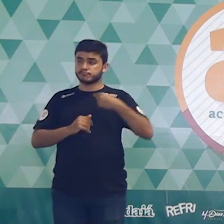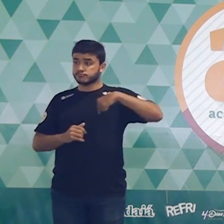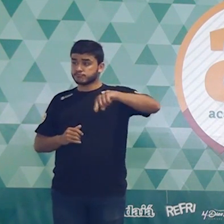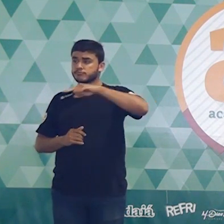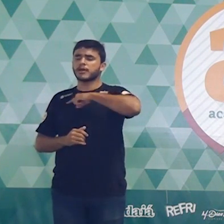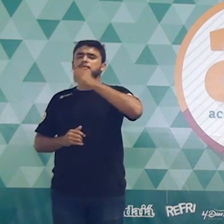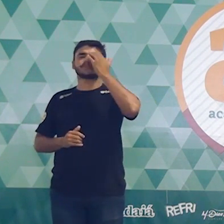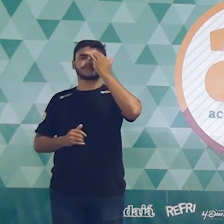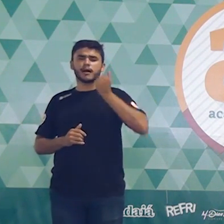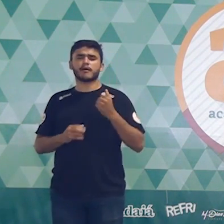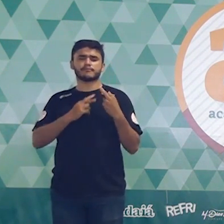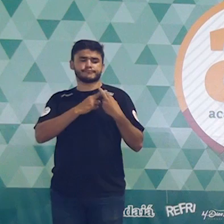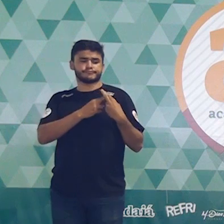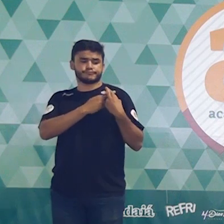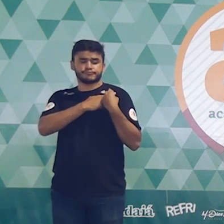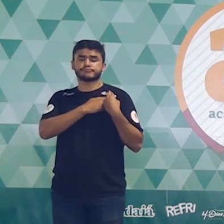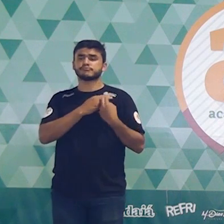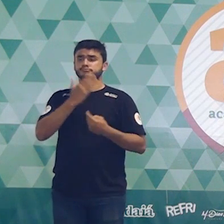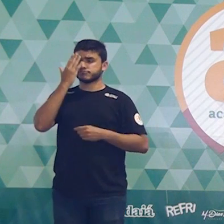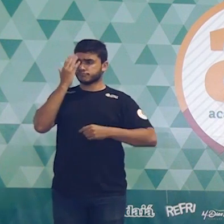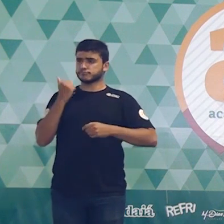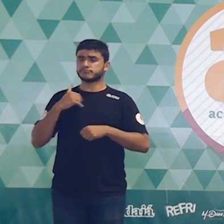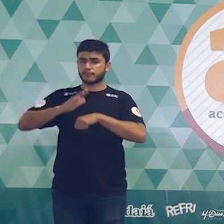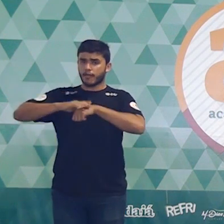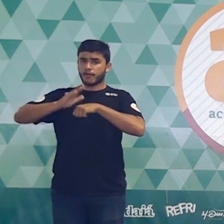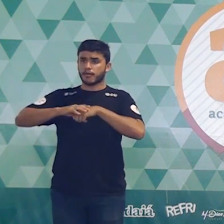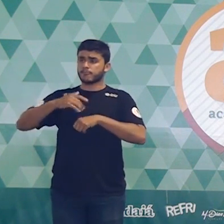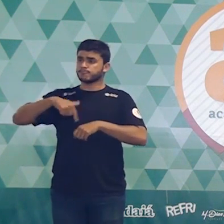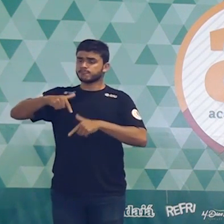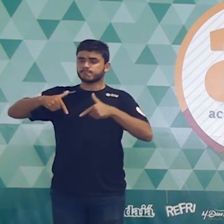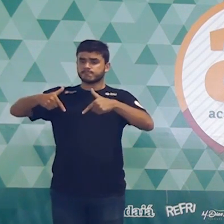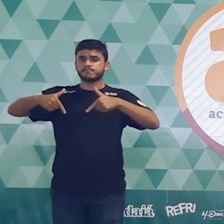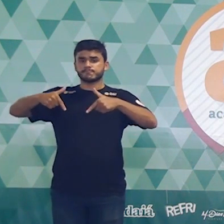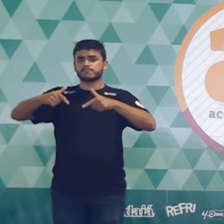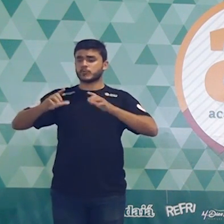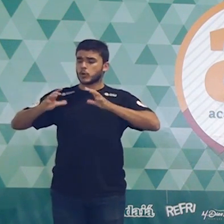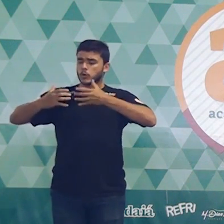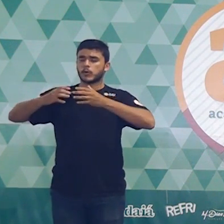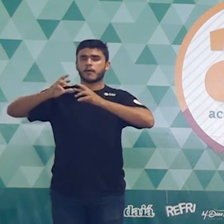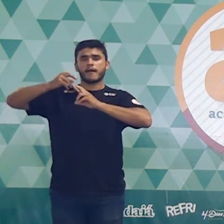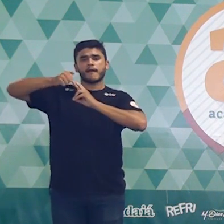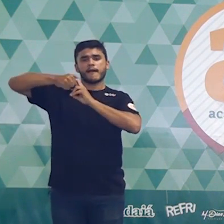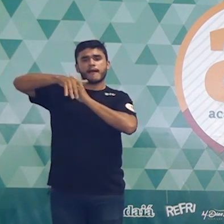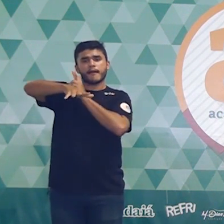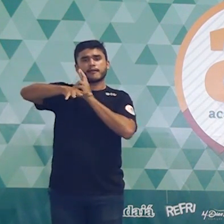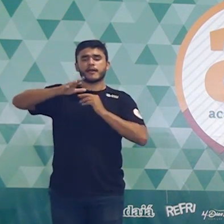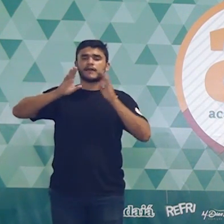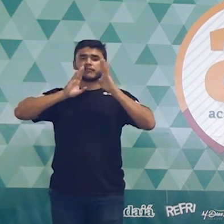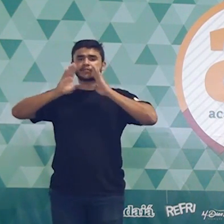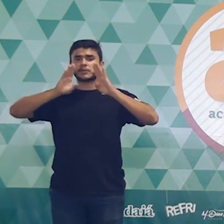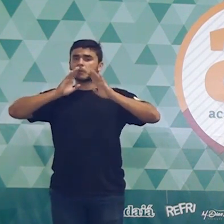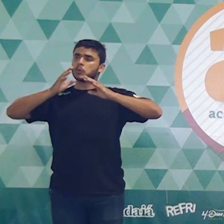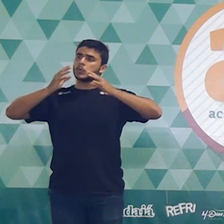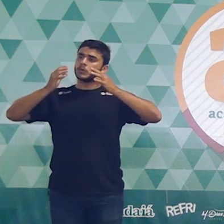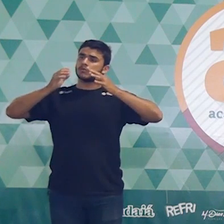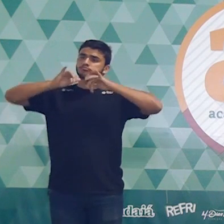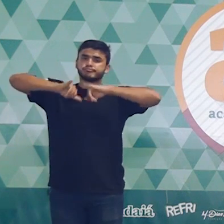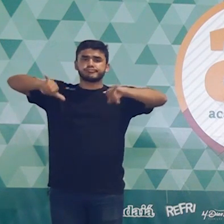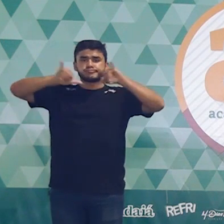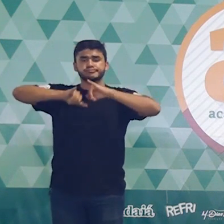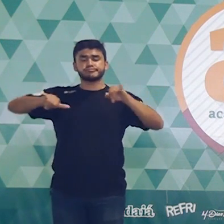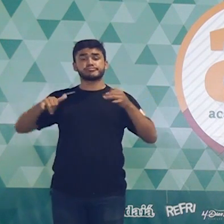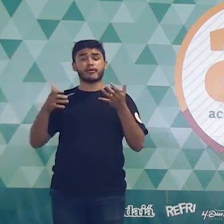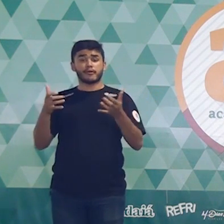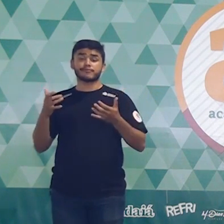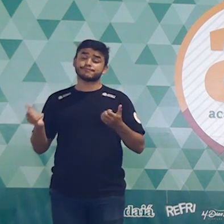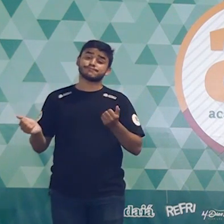cientes de suas responsabilidades, eles podem exercer seu ativismo nas redes sociais, tá certo? Conclamando a população para